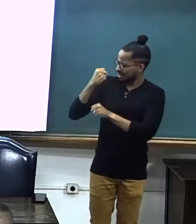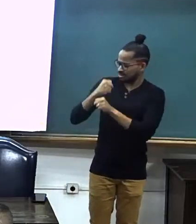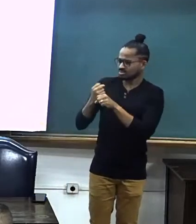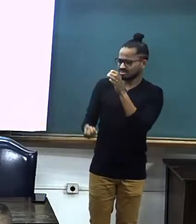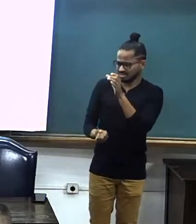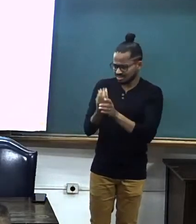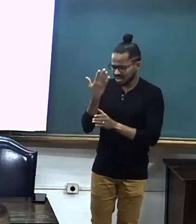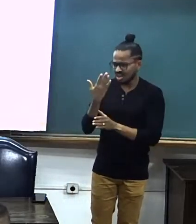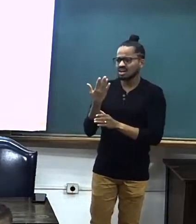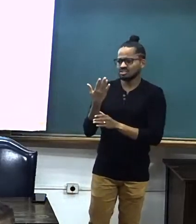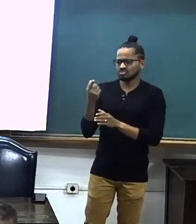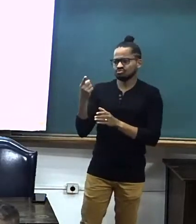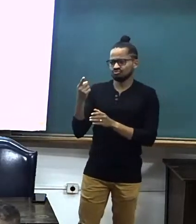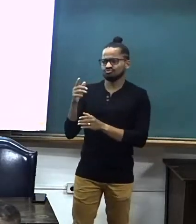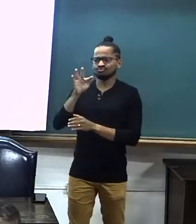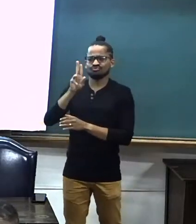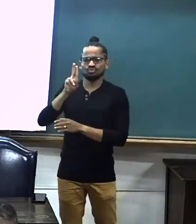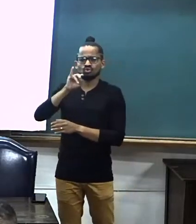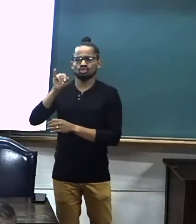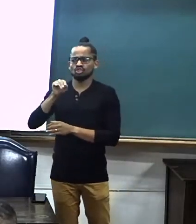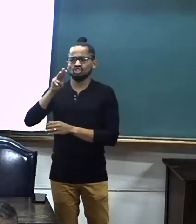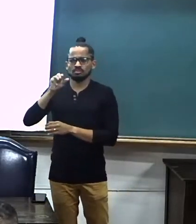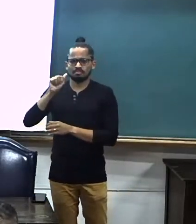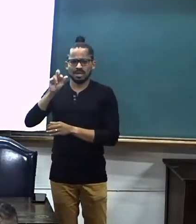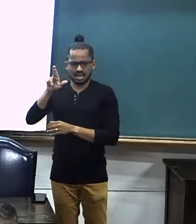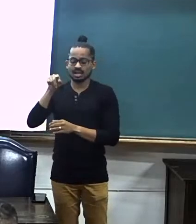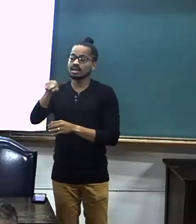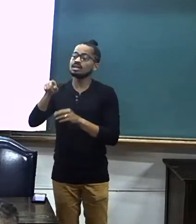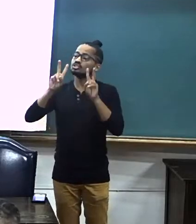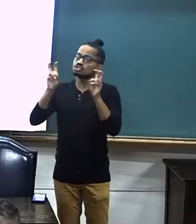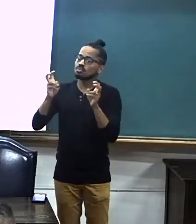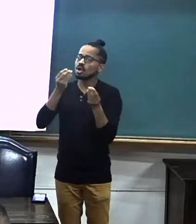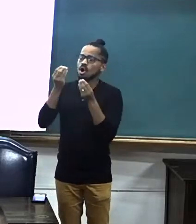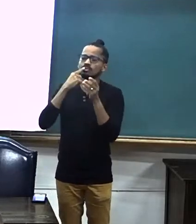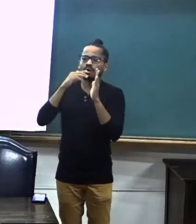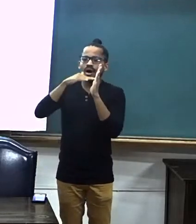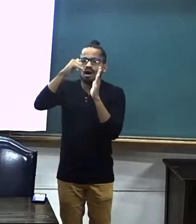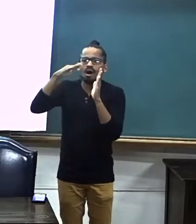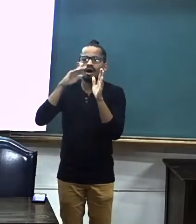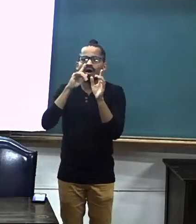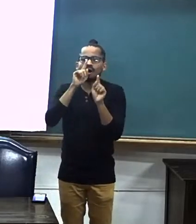So it's a very great pleasure to have here with us.